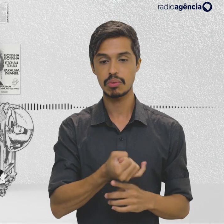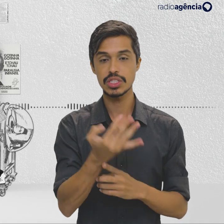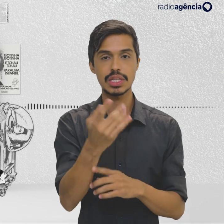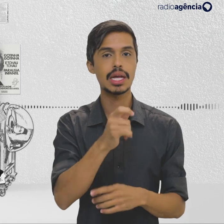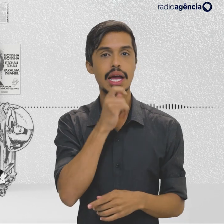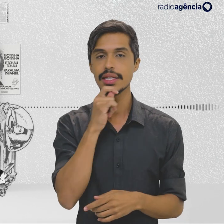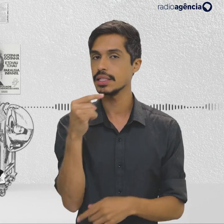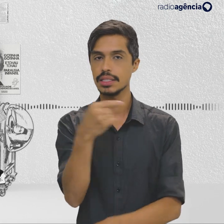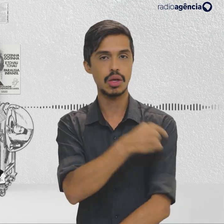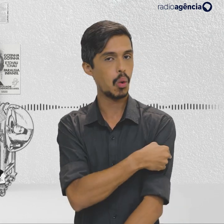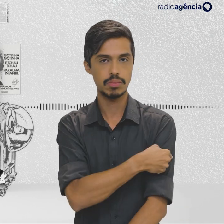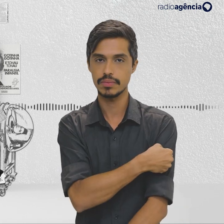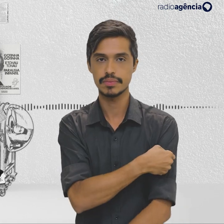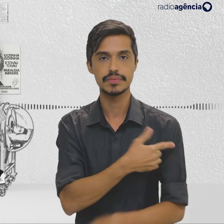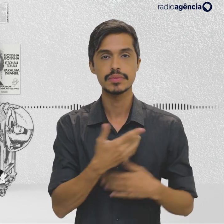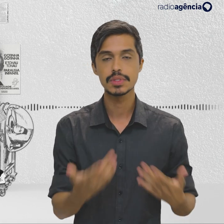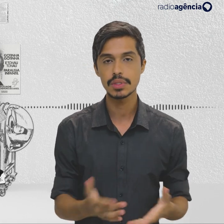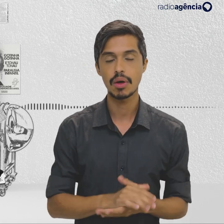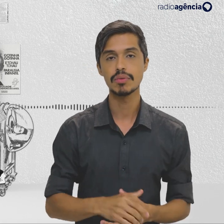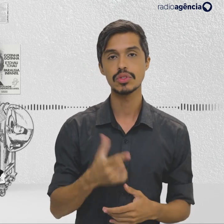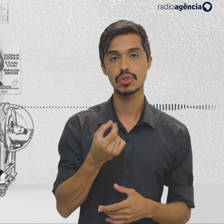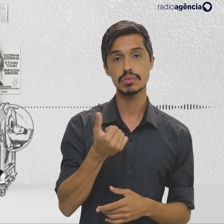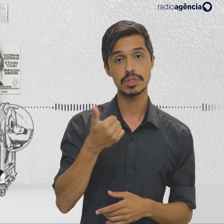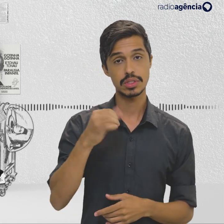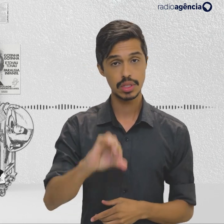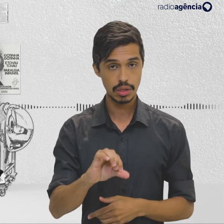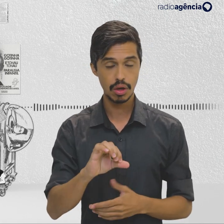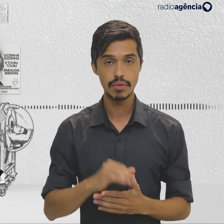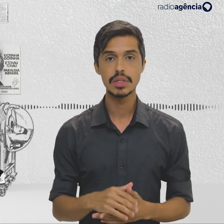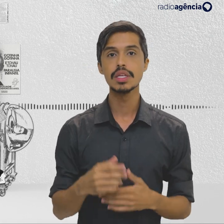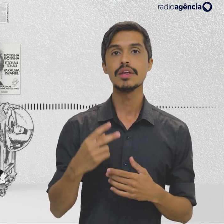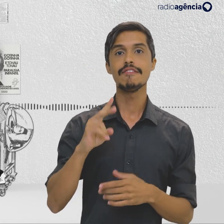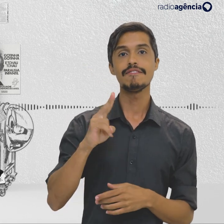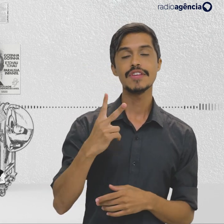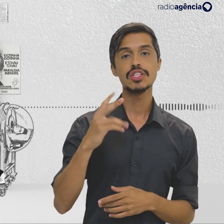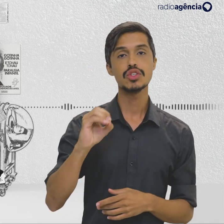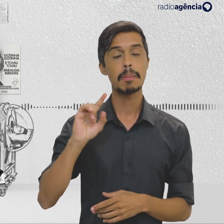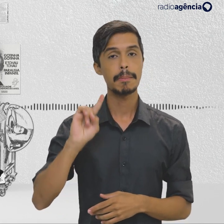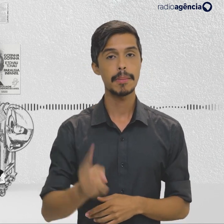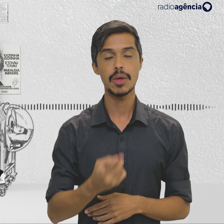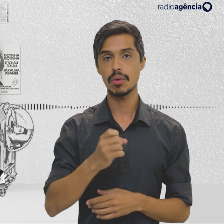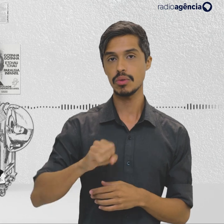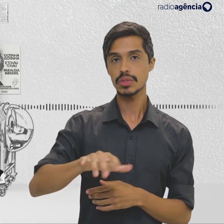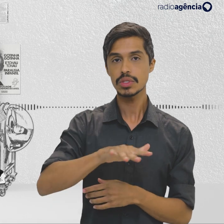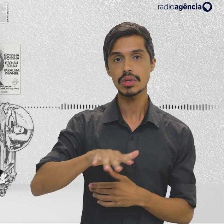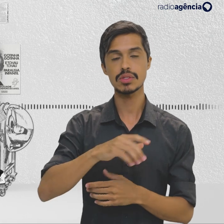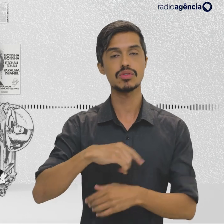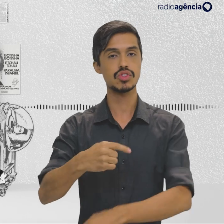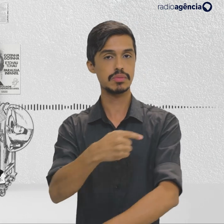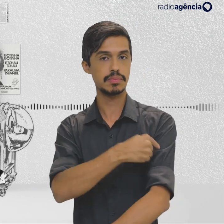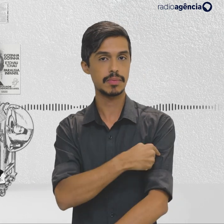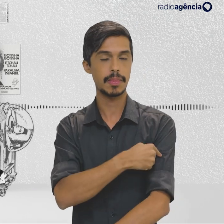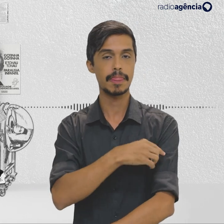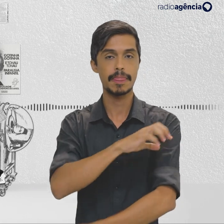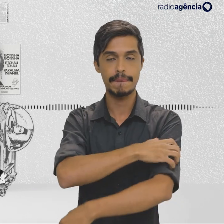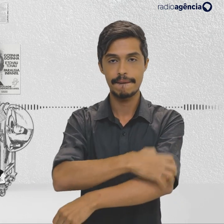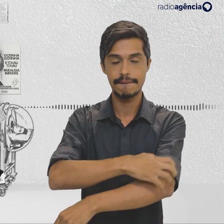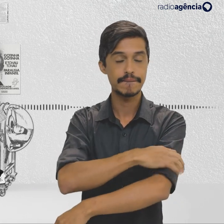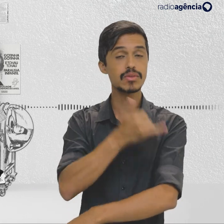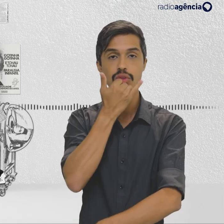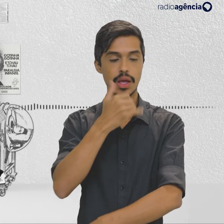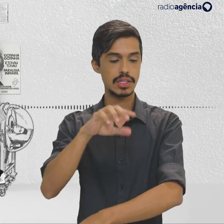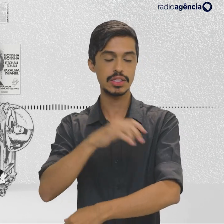meta de cobertura vacinal em 2019 foram mais de 20.000 casos de sarampo a maioria entre